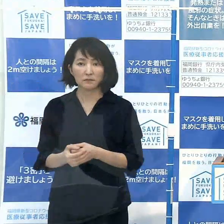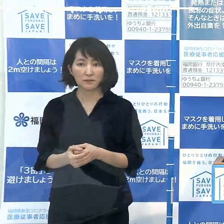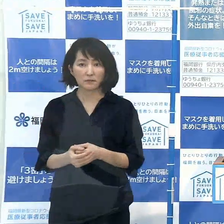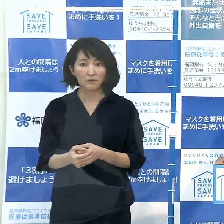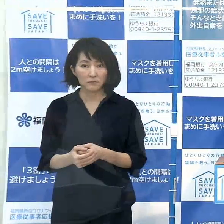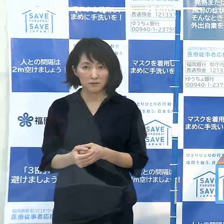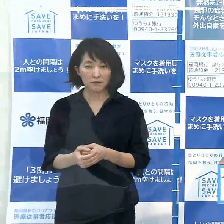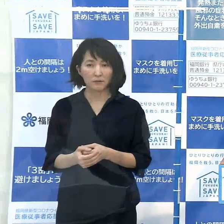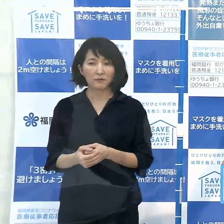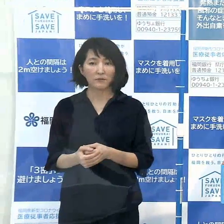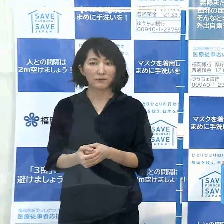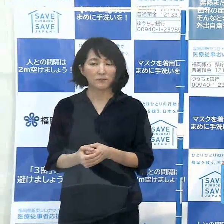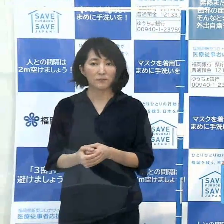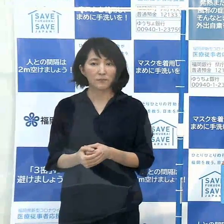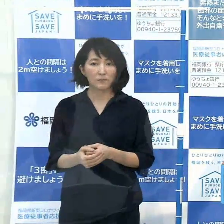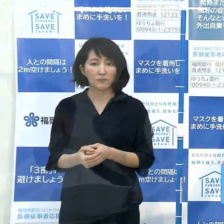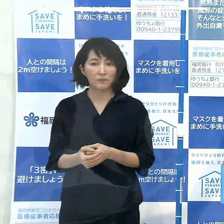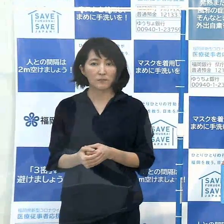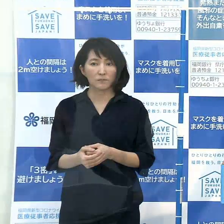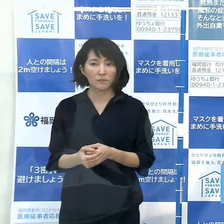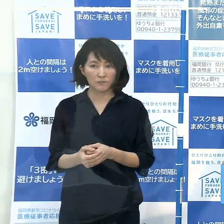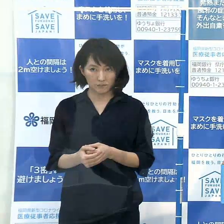強い